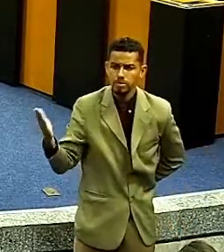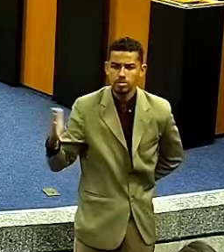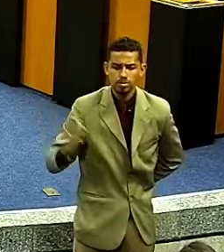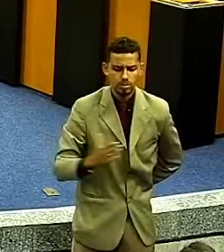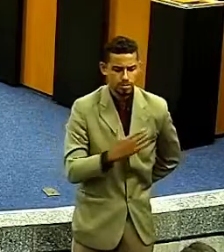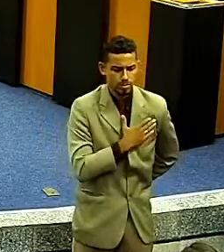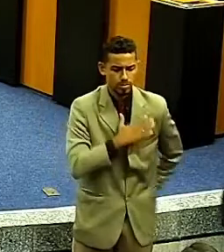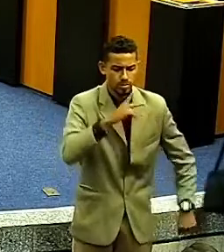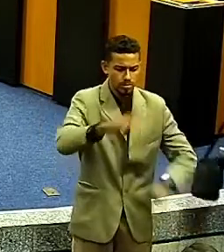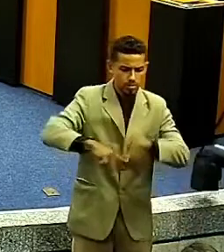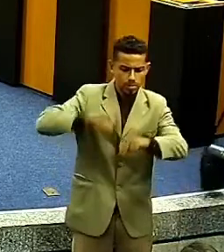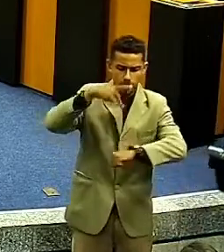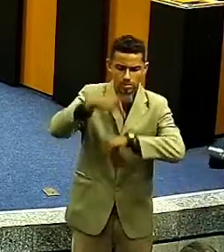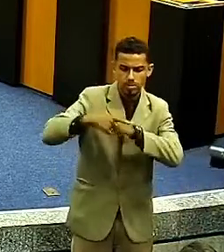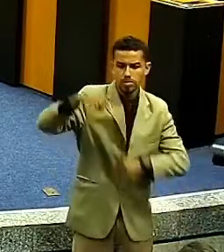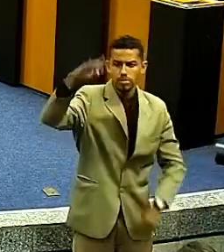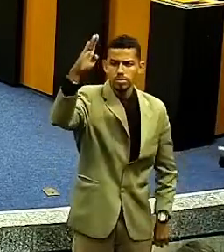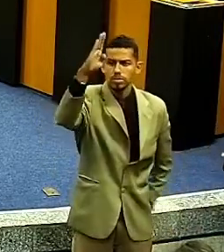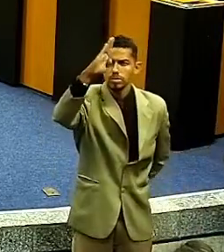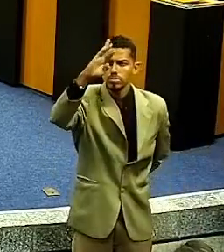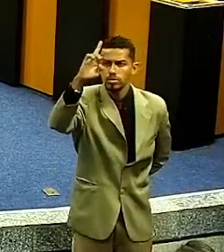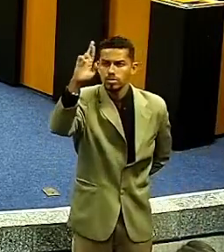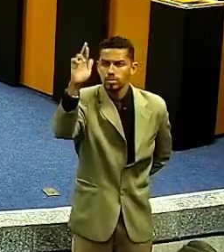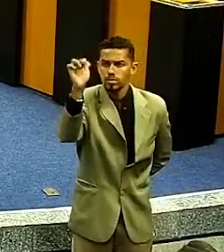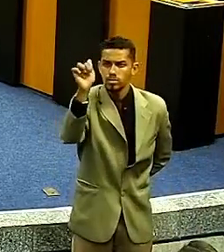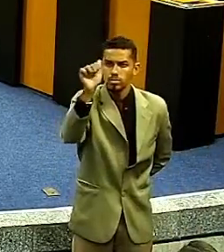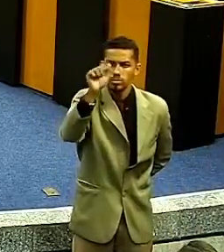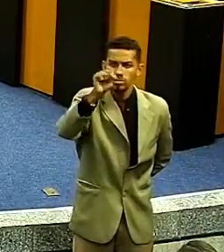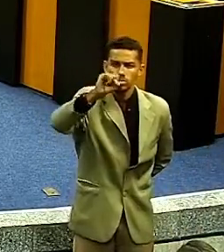M Gentil pátria amada